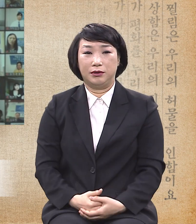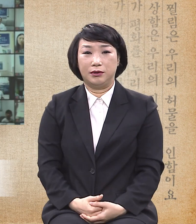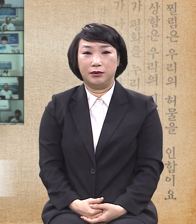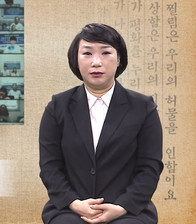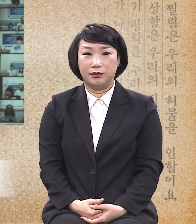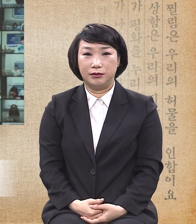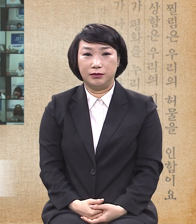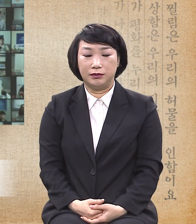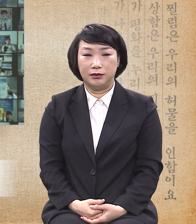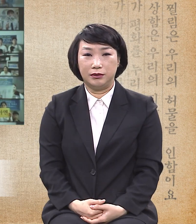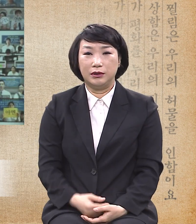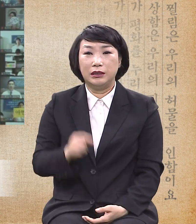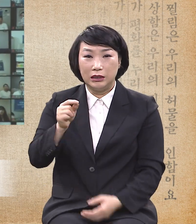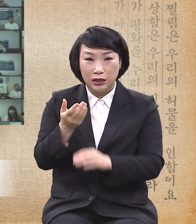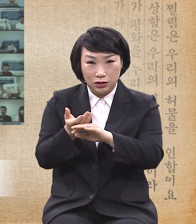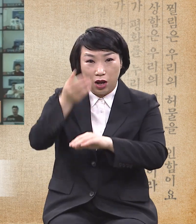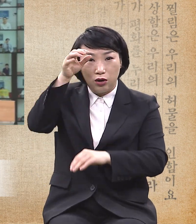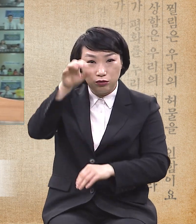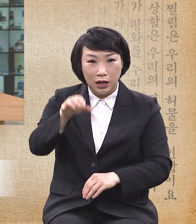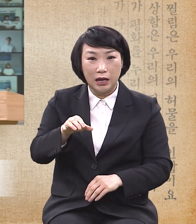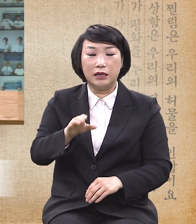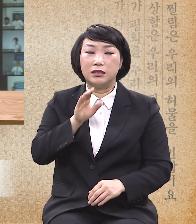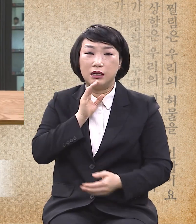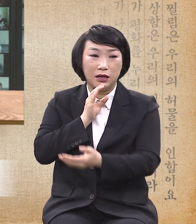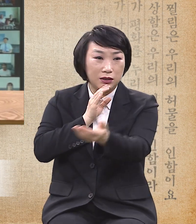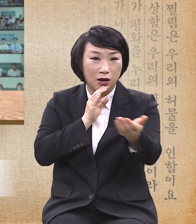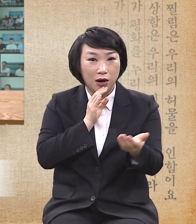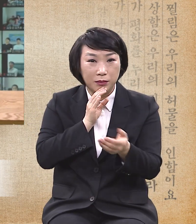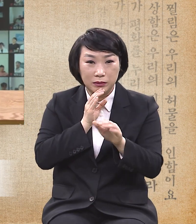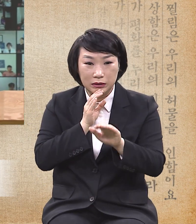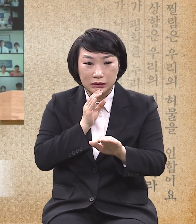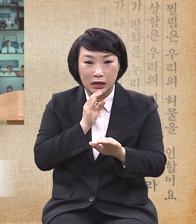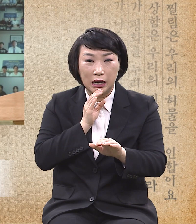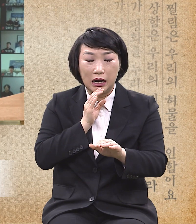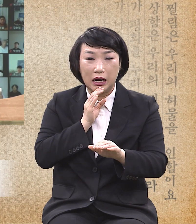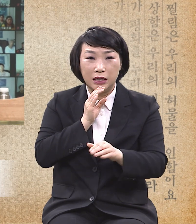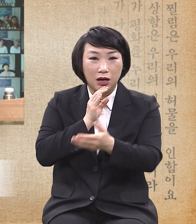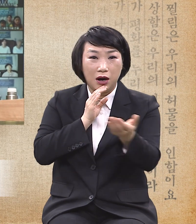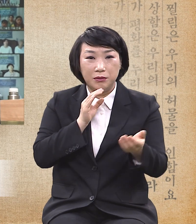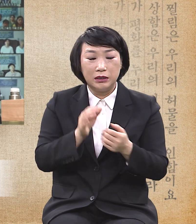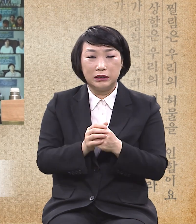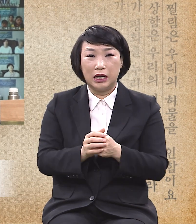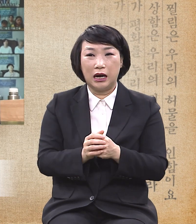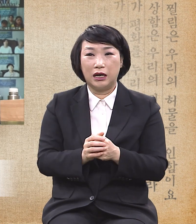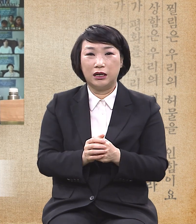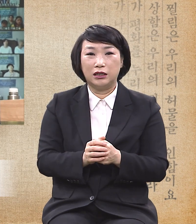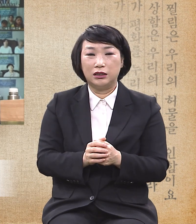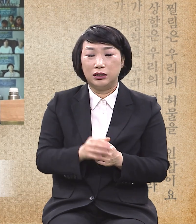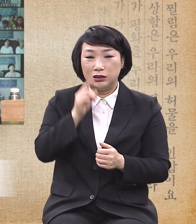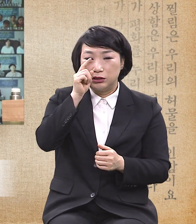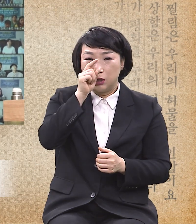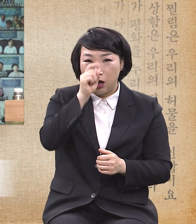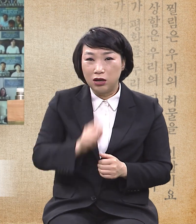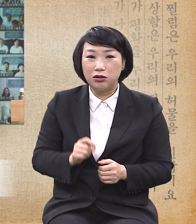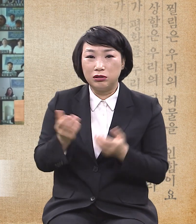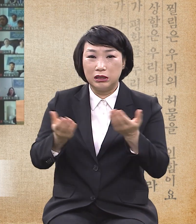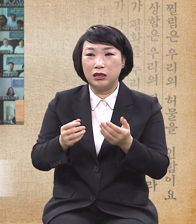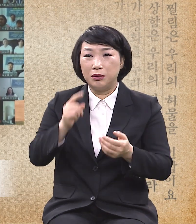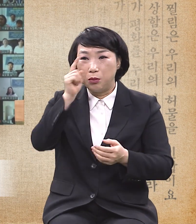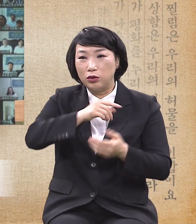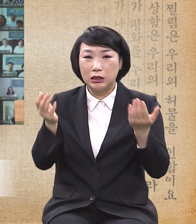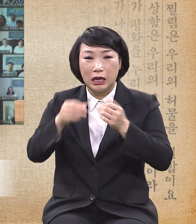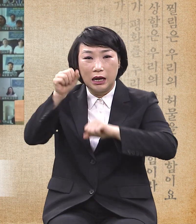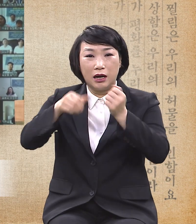말이요. 그 터 위에 정말로 여러분들이요 지나가는 개가 똥을 싸듯이 못된 짓 하지 말라 그